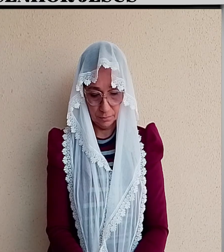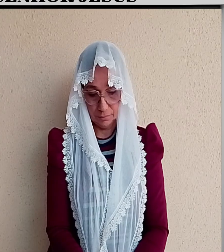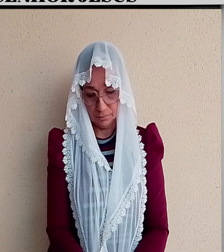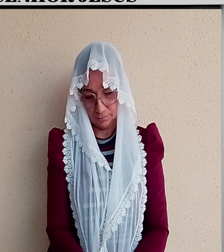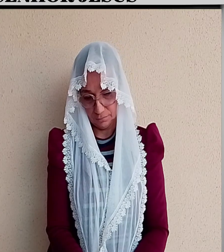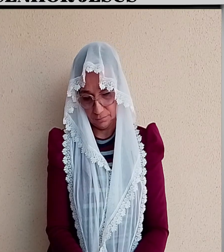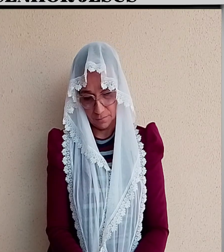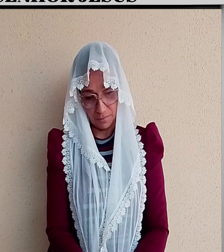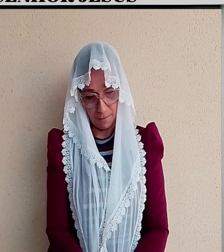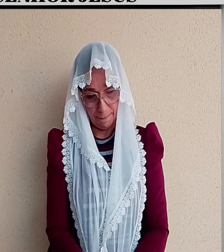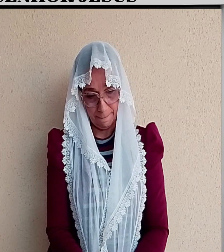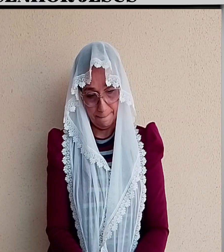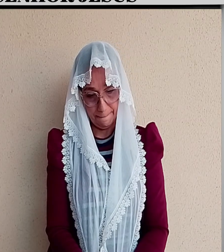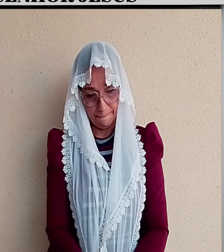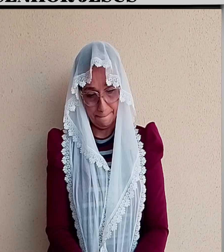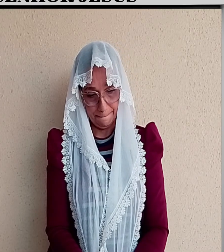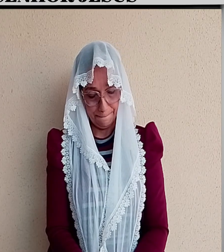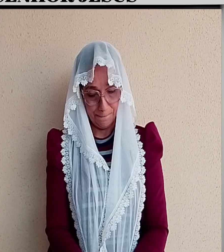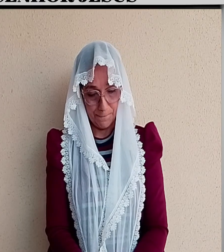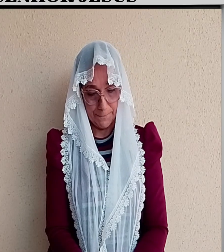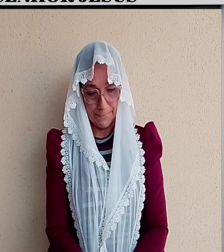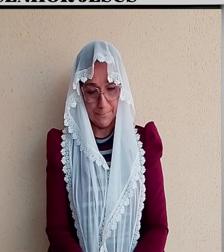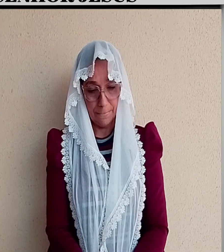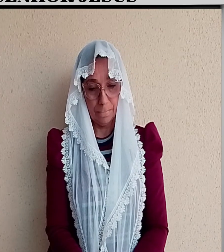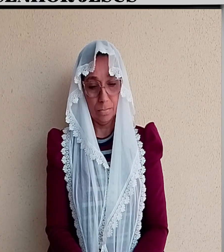Glória, glória a Deus.